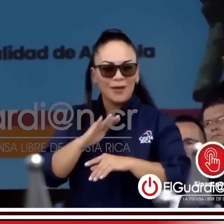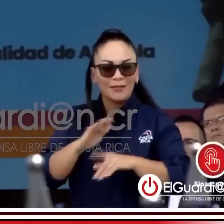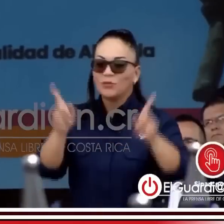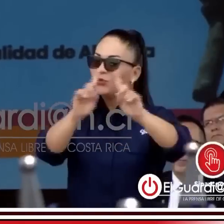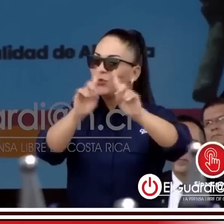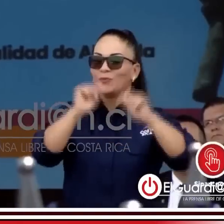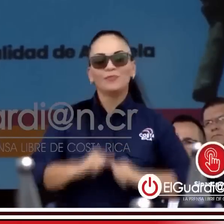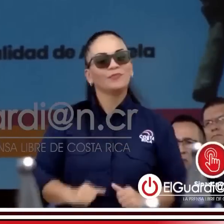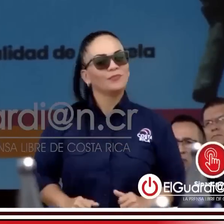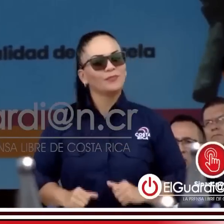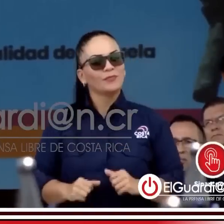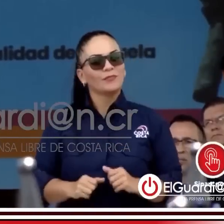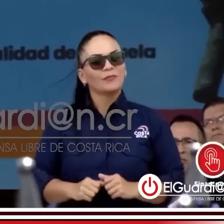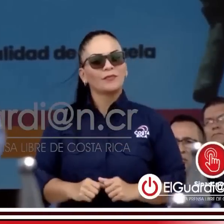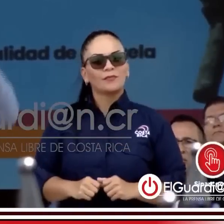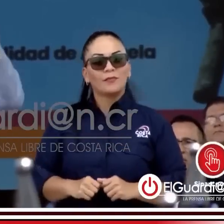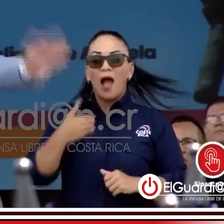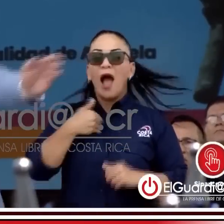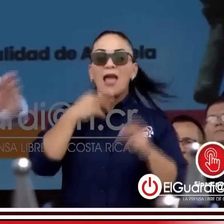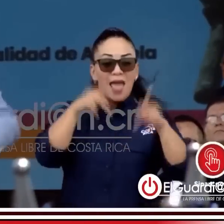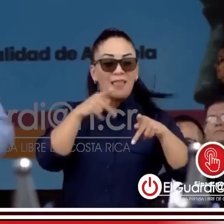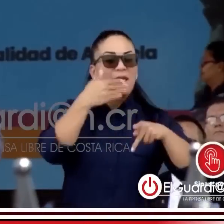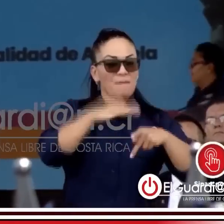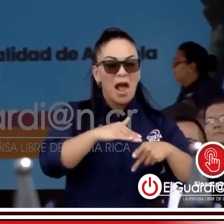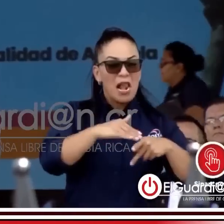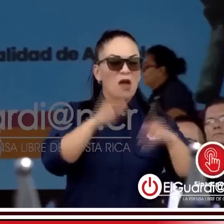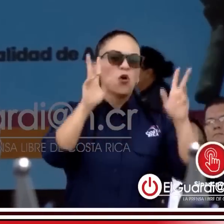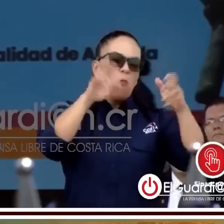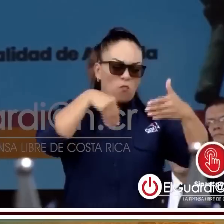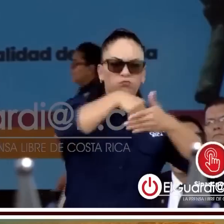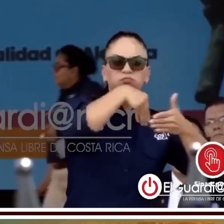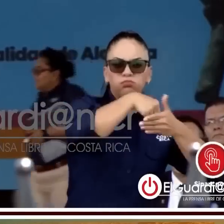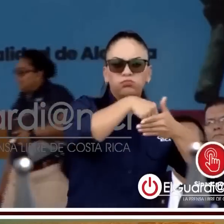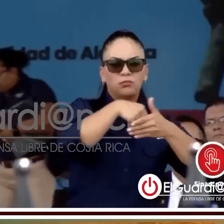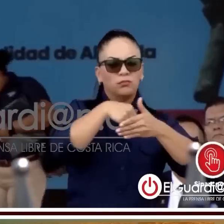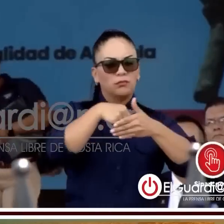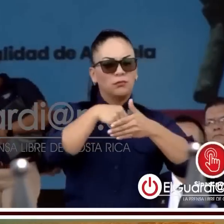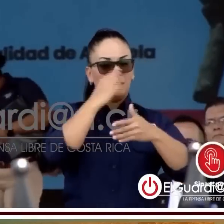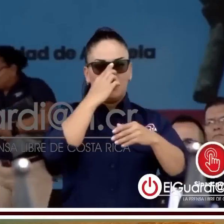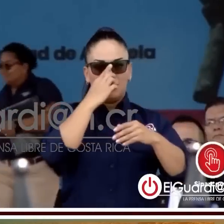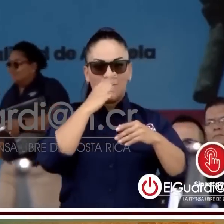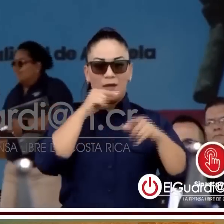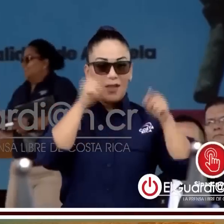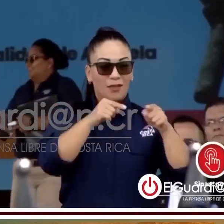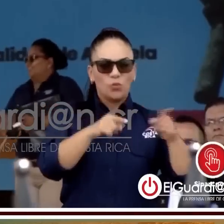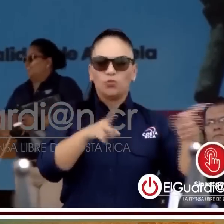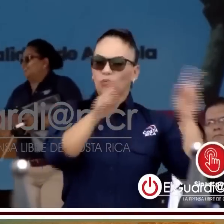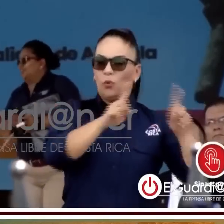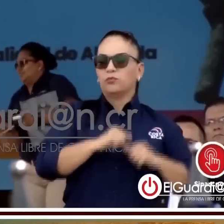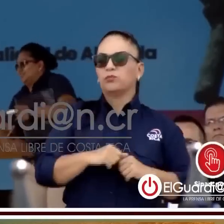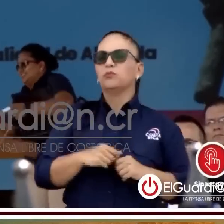los filibusteros, murallas, y con el pueblo, puentes y abrazos.